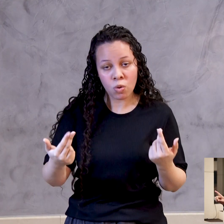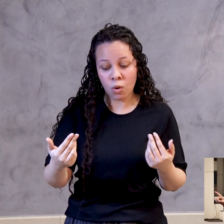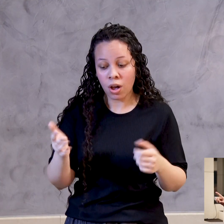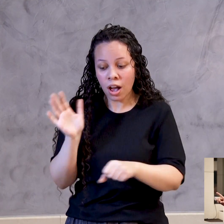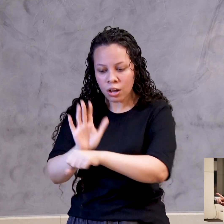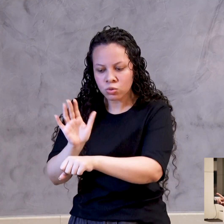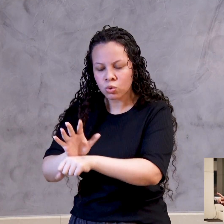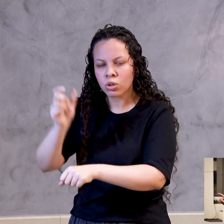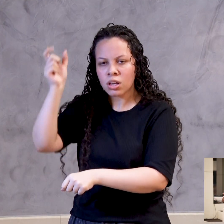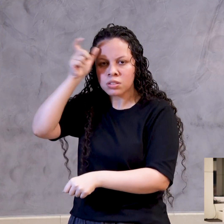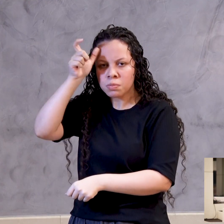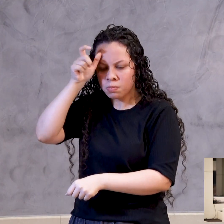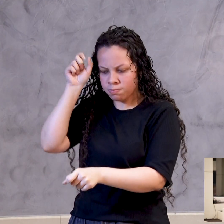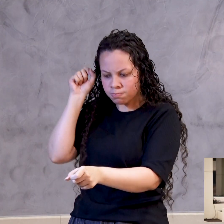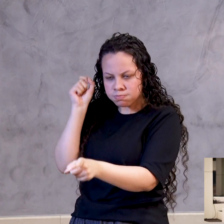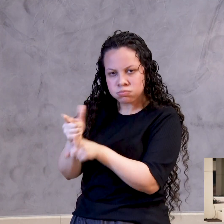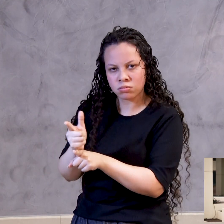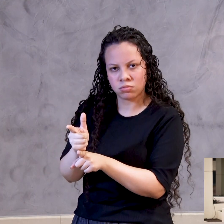das representações